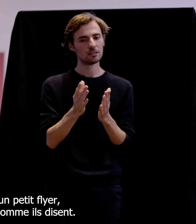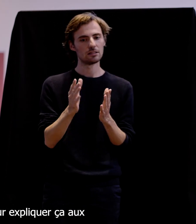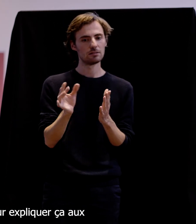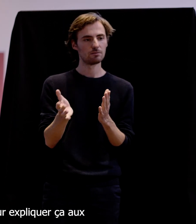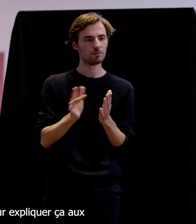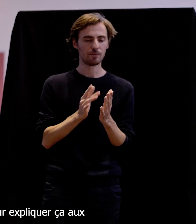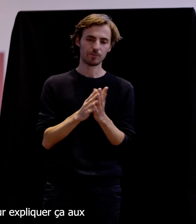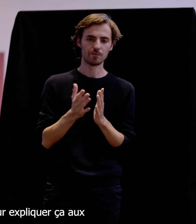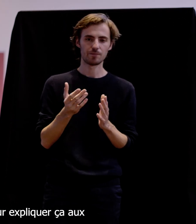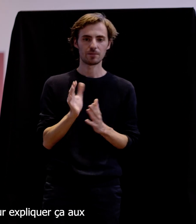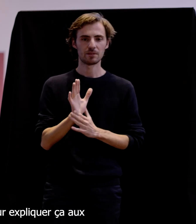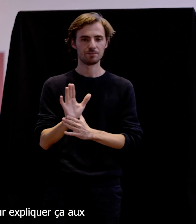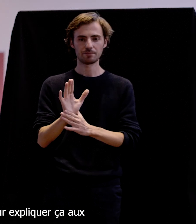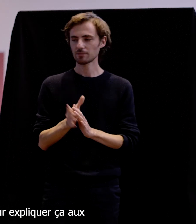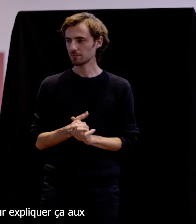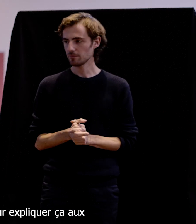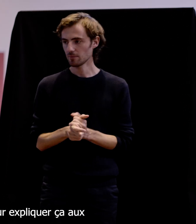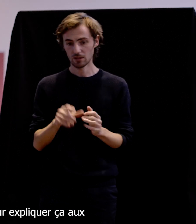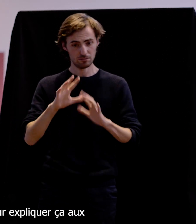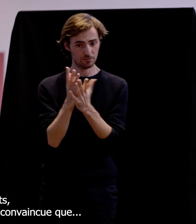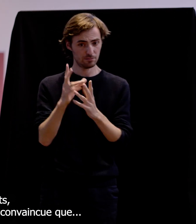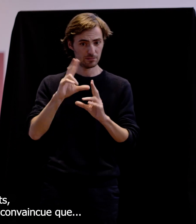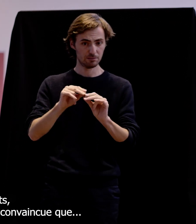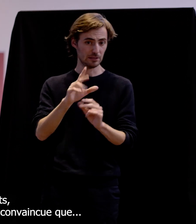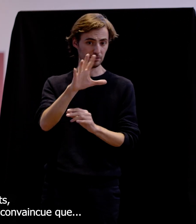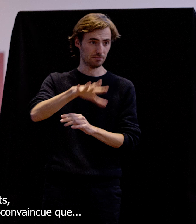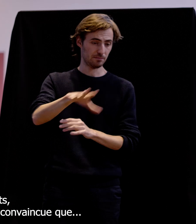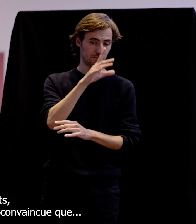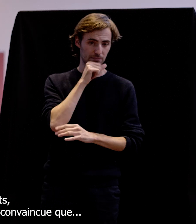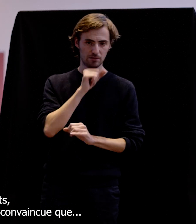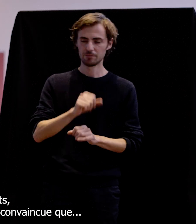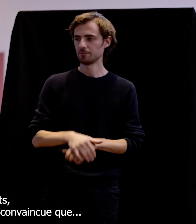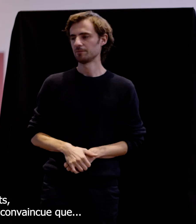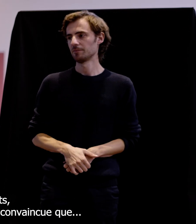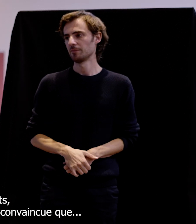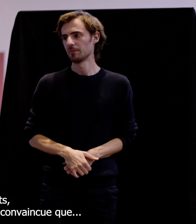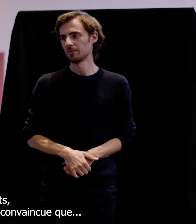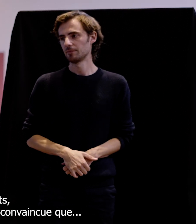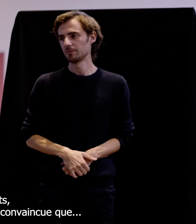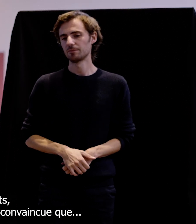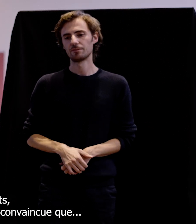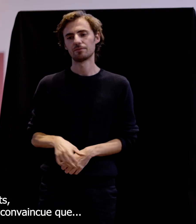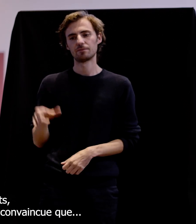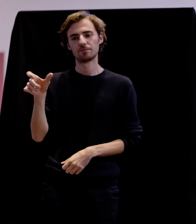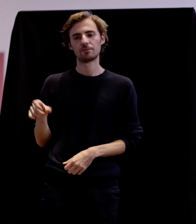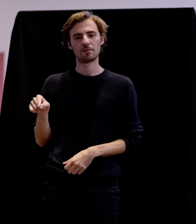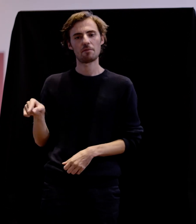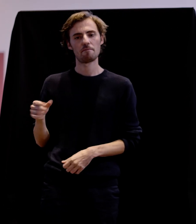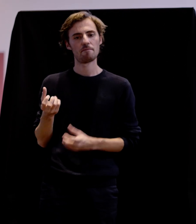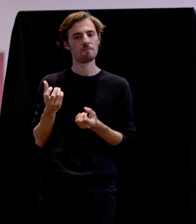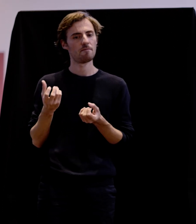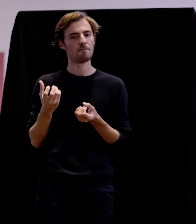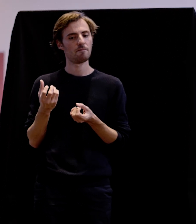comme il dit, c'est un faux ami, pour expliquer ça aux parents, parce qu'elle est très convaincue